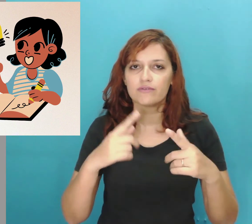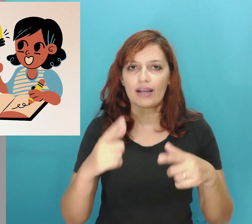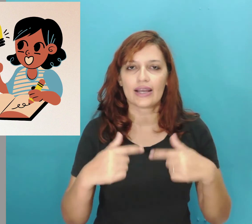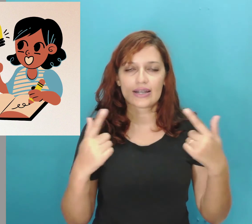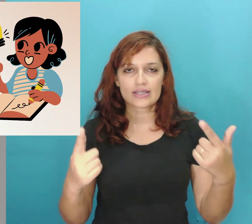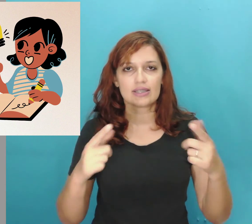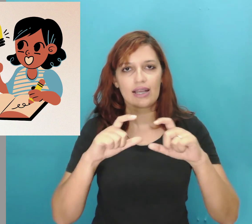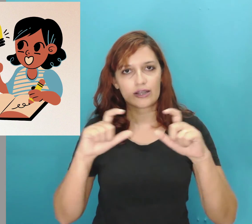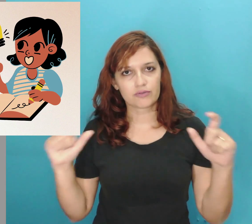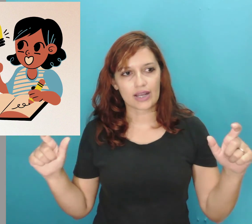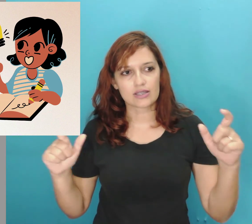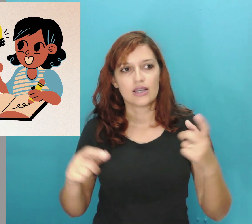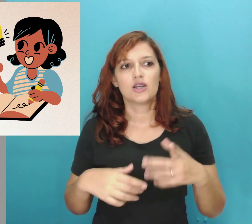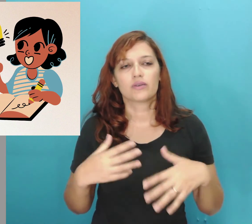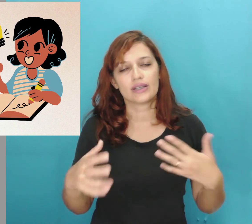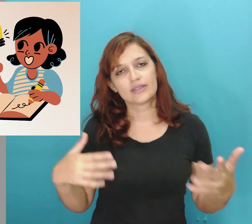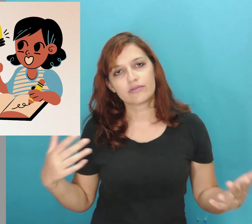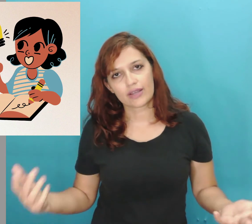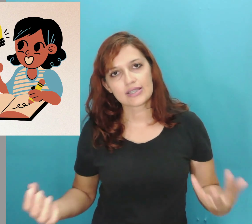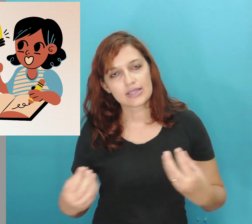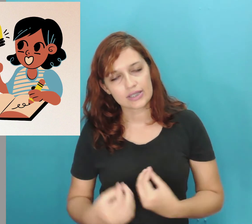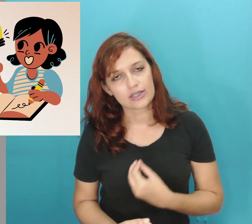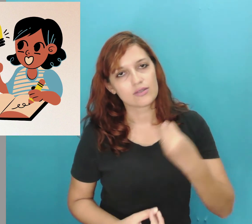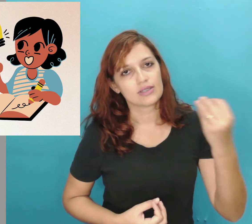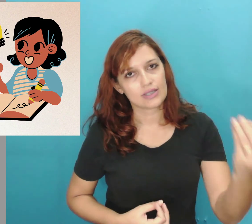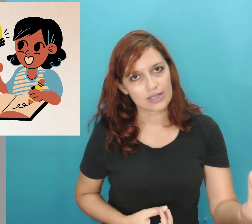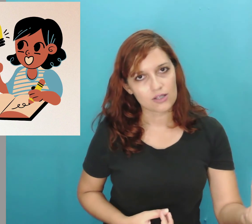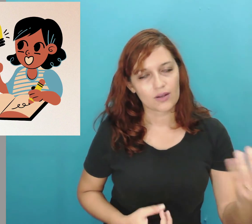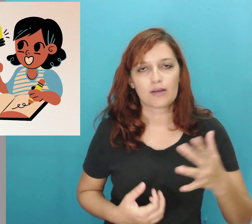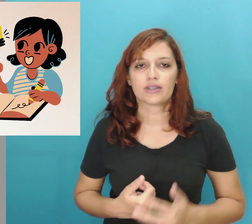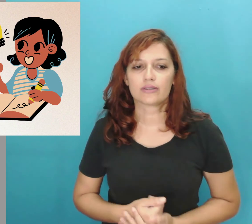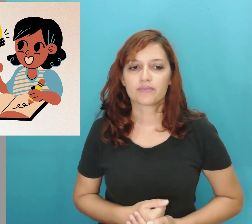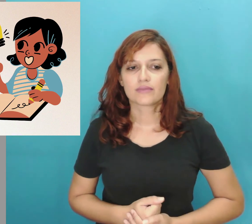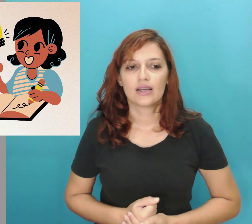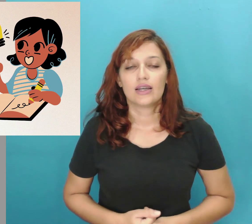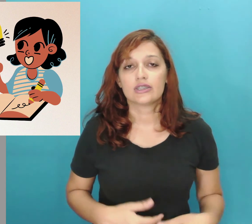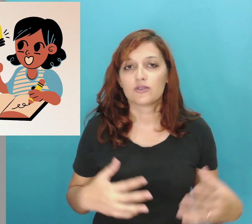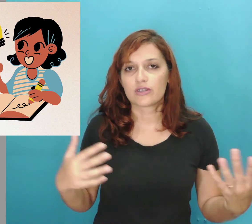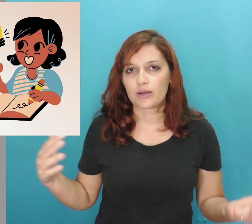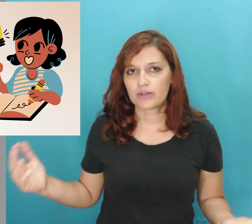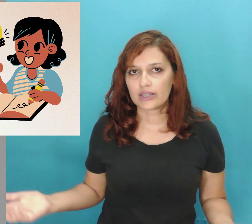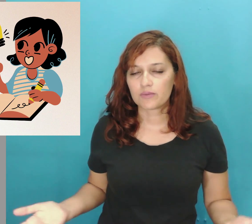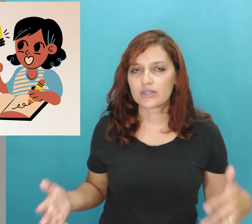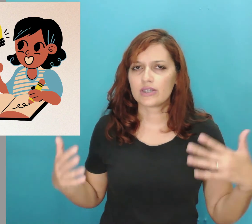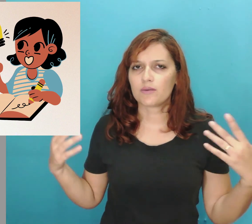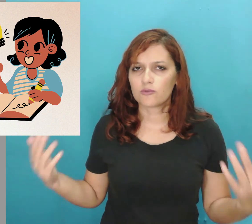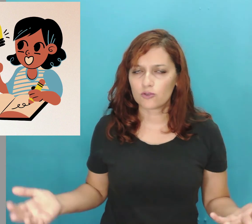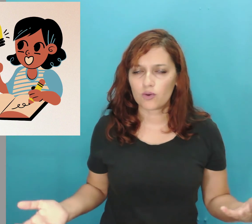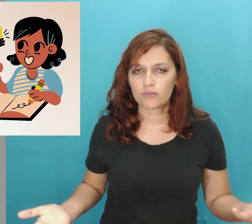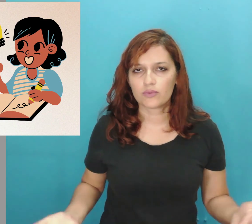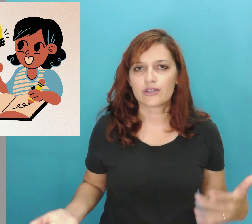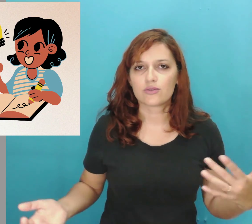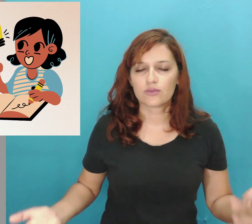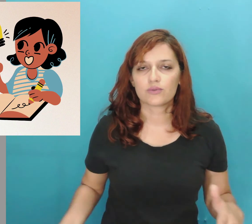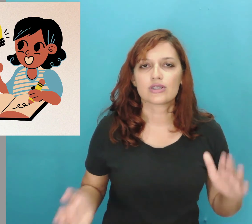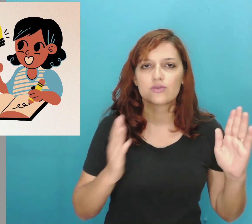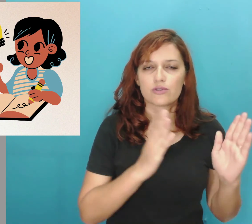vai acrescentar na frase quando ele tiver esse sentido de deslocamento. Então, nós aprendemos que é muito comum a estrutura